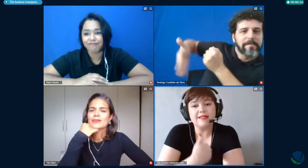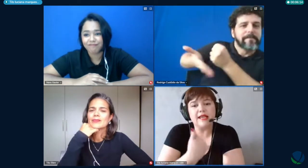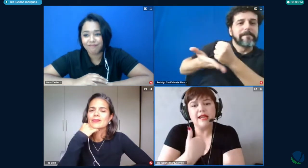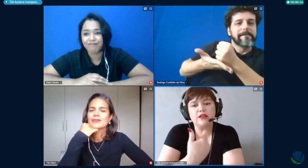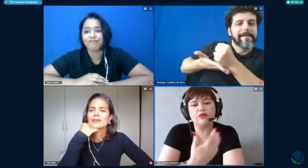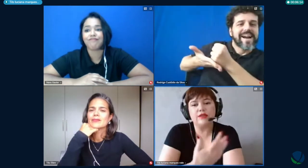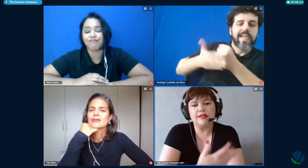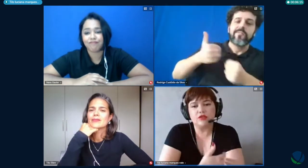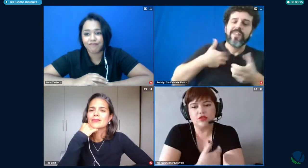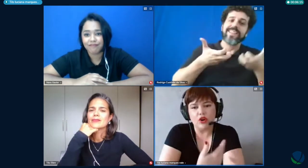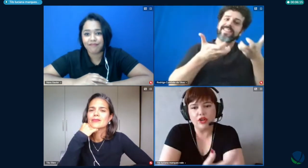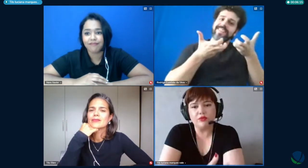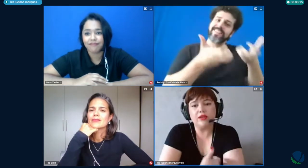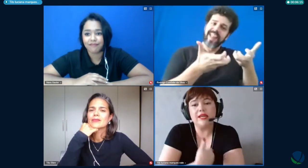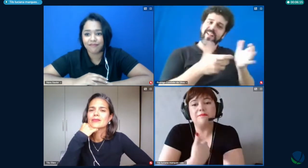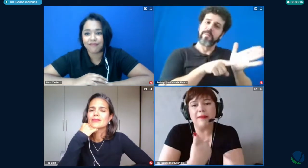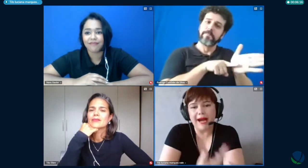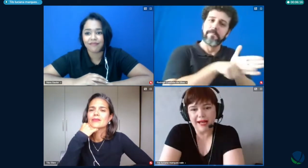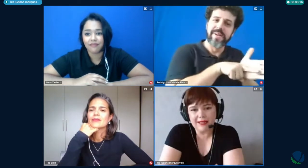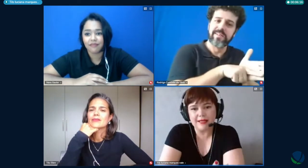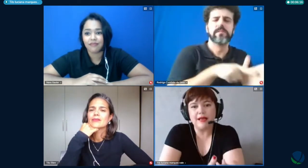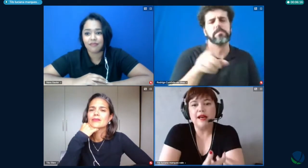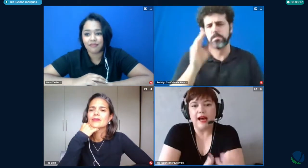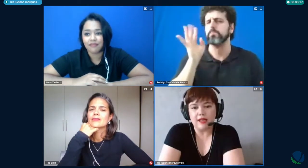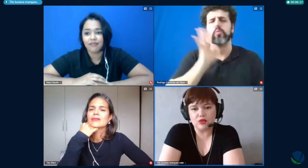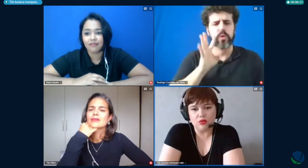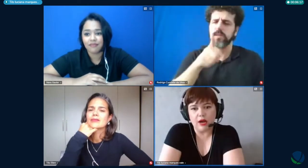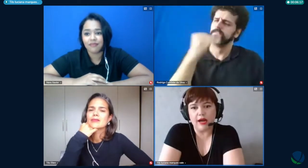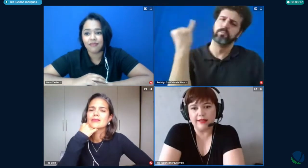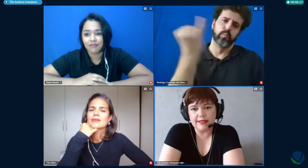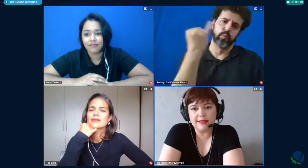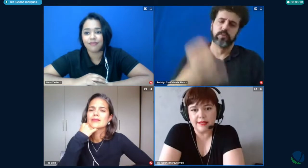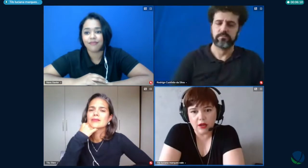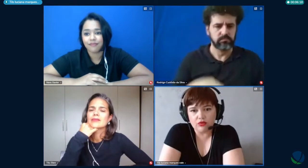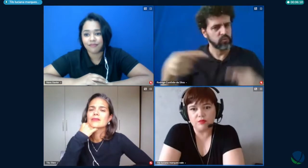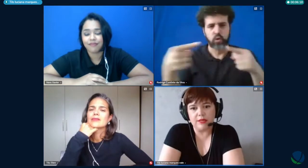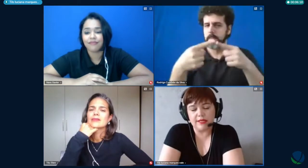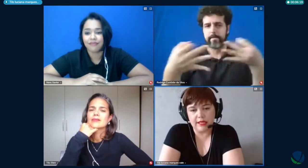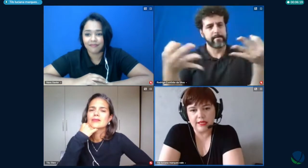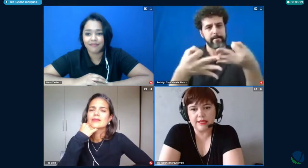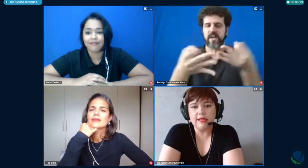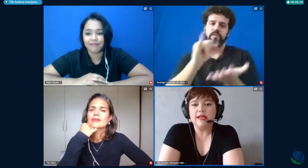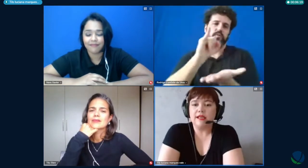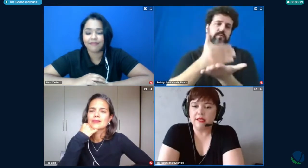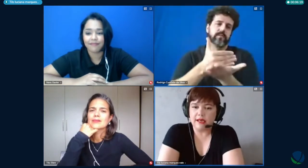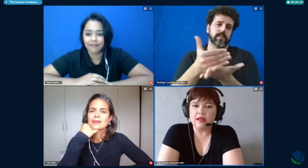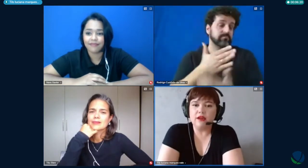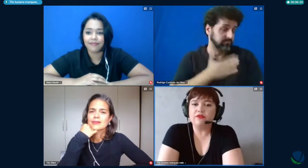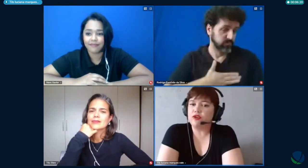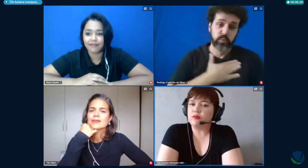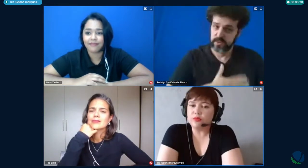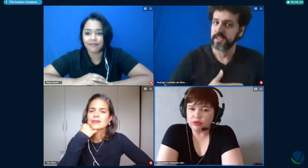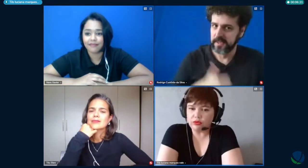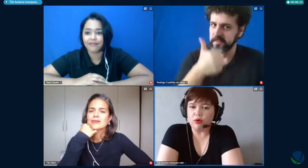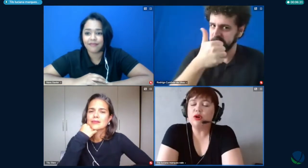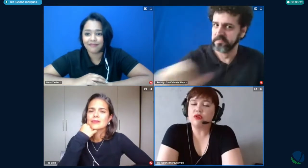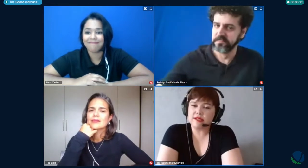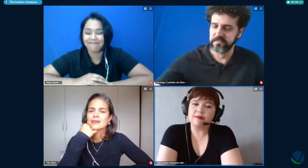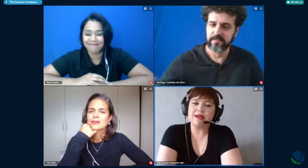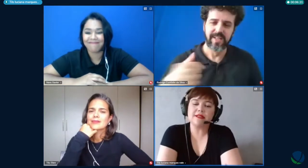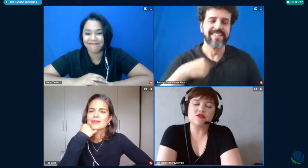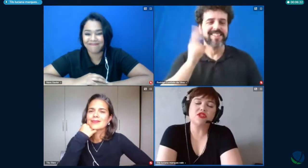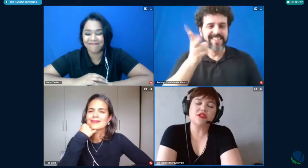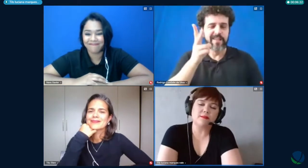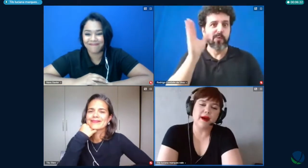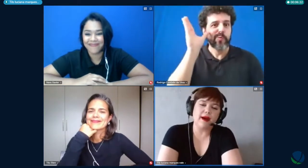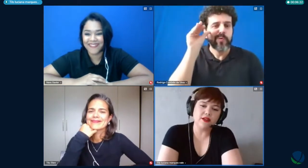vem trazendo esse histórico que embasa a sua decisão de pesquisa. E aí foi muito boa, eu